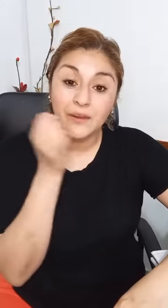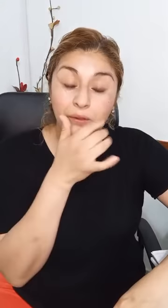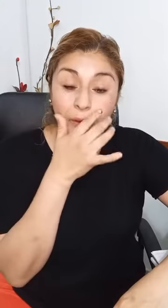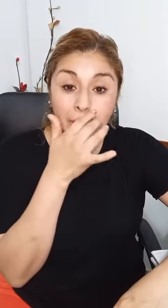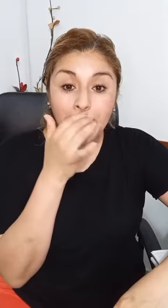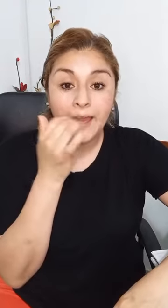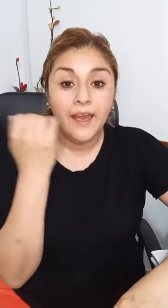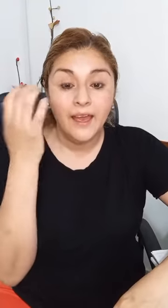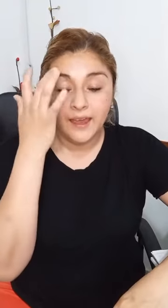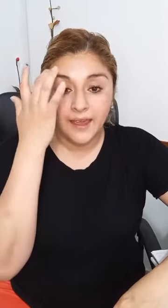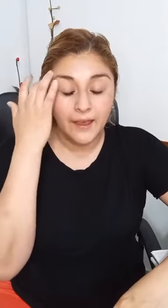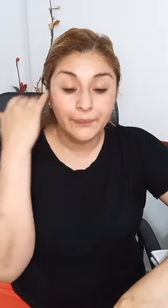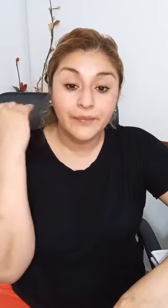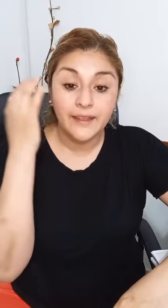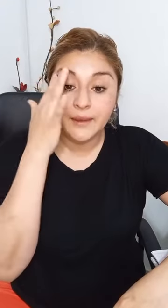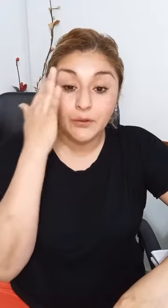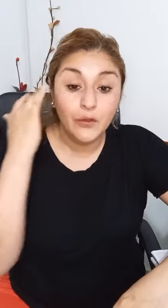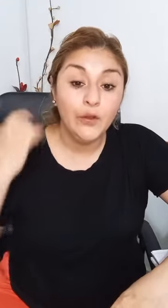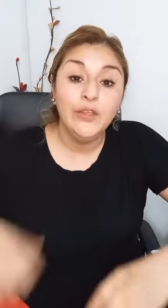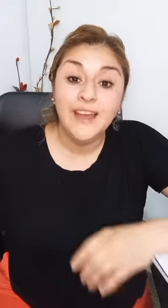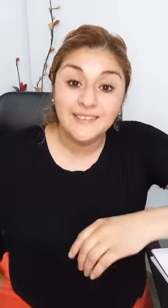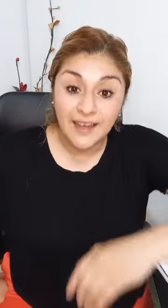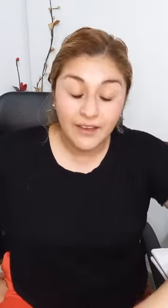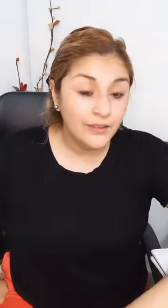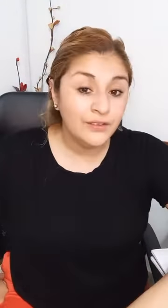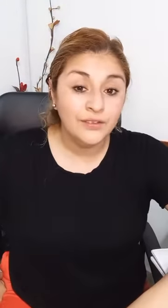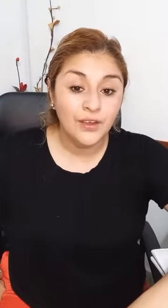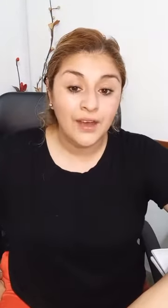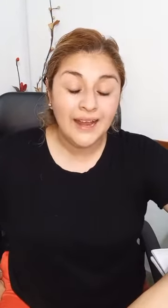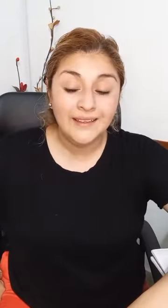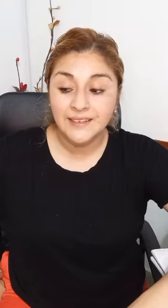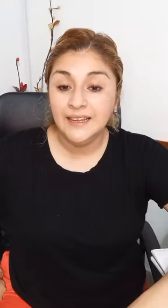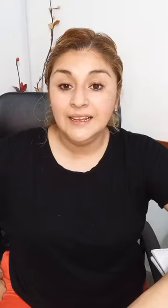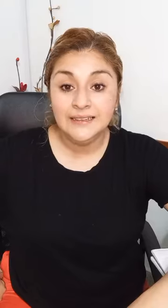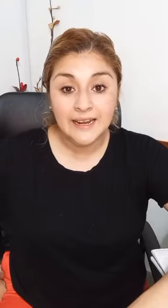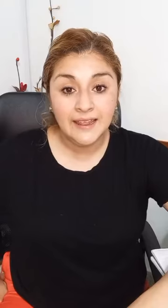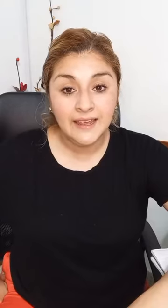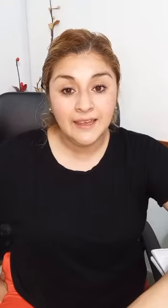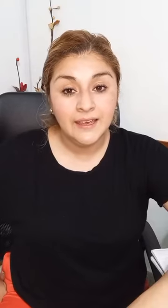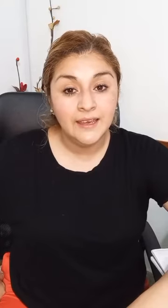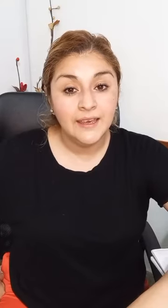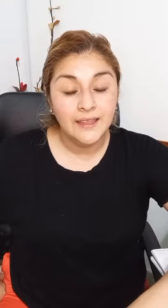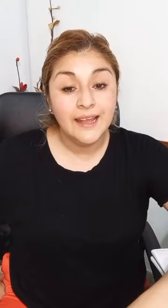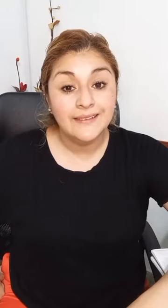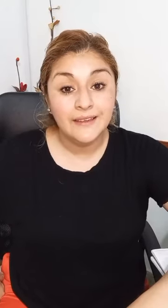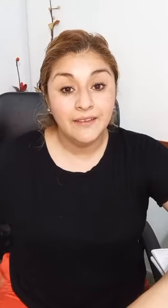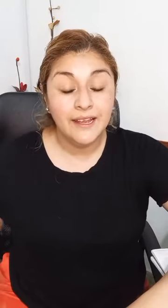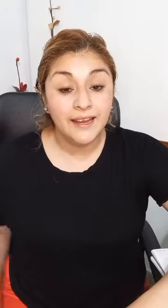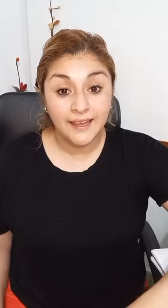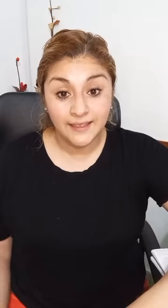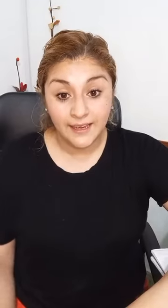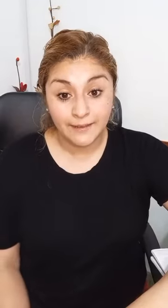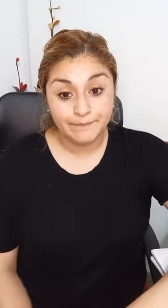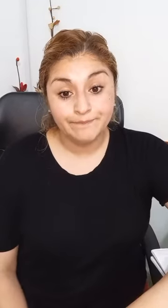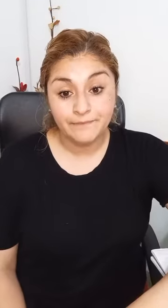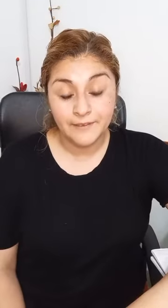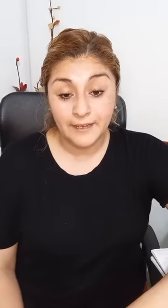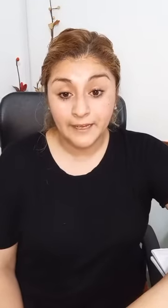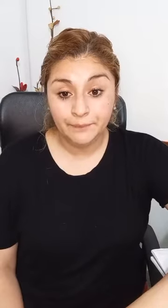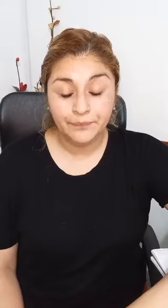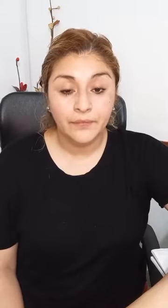es nuestra reunión que tenemos todos los días sábados a las 7 de la tarde de Casa Bíblica Argentina.